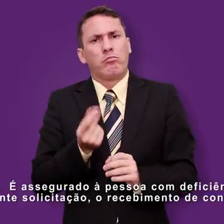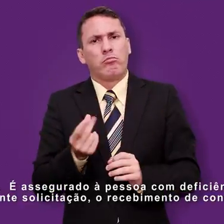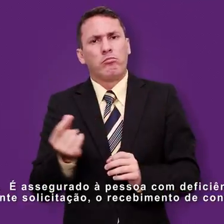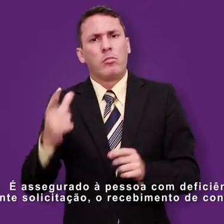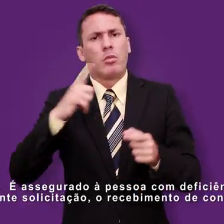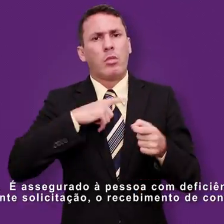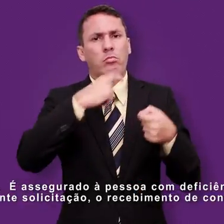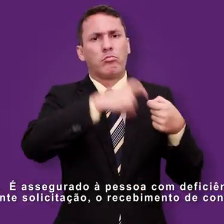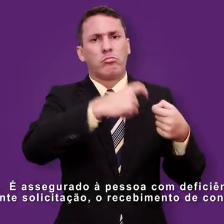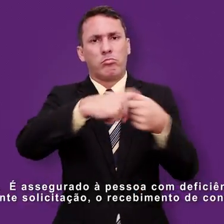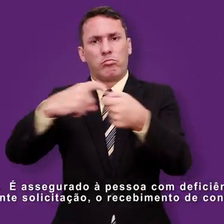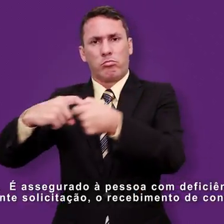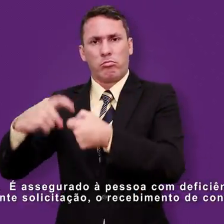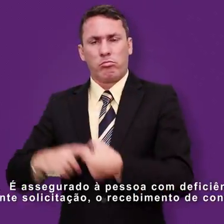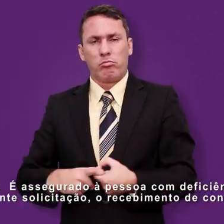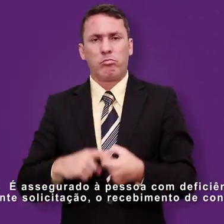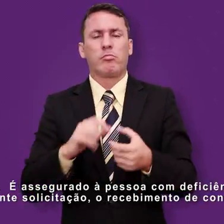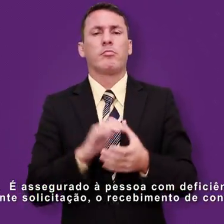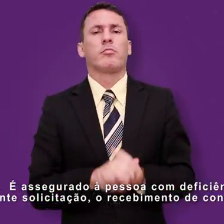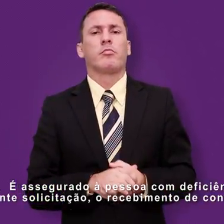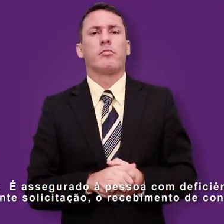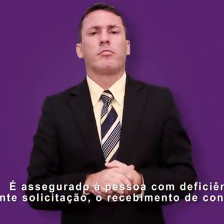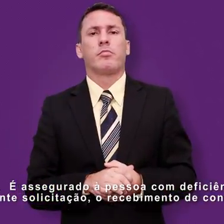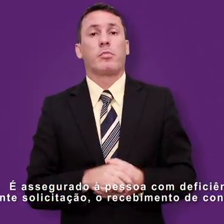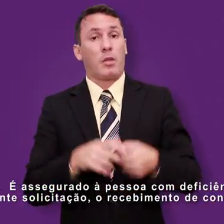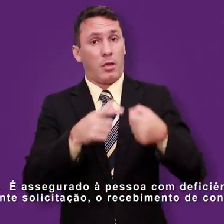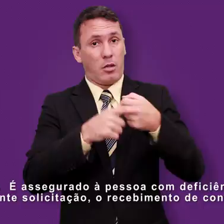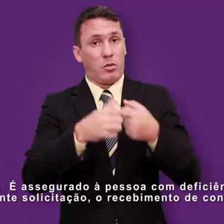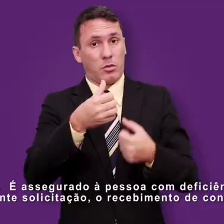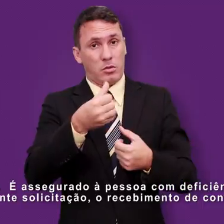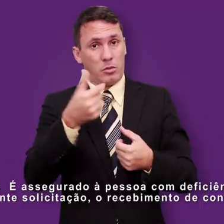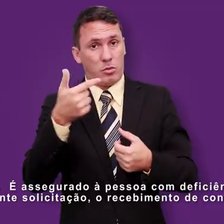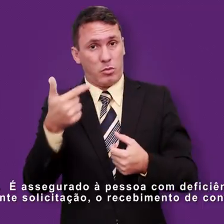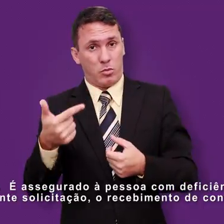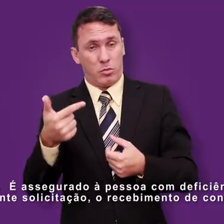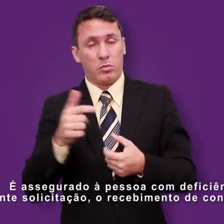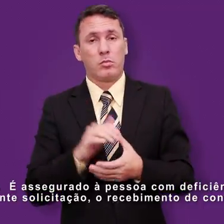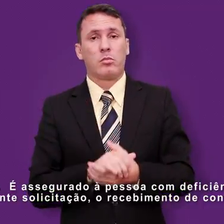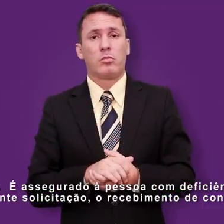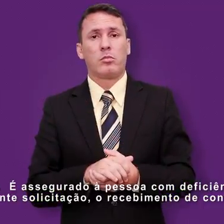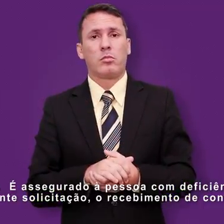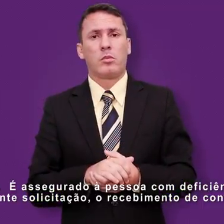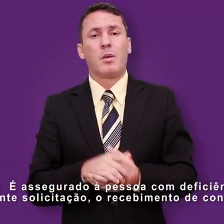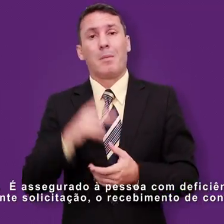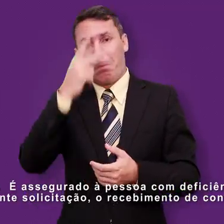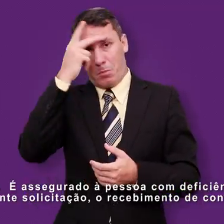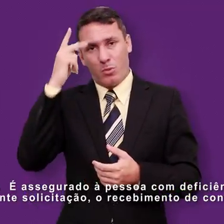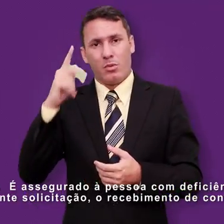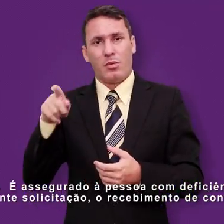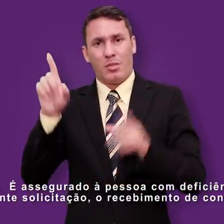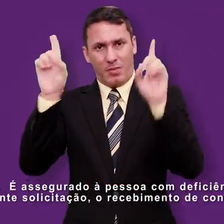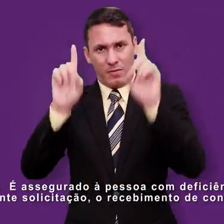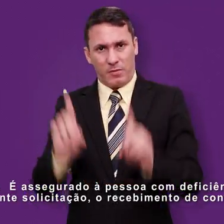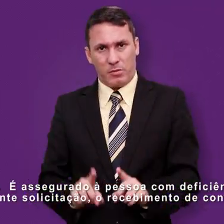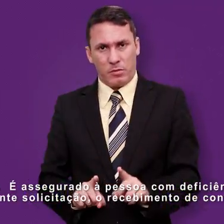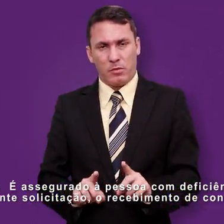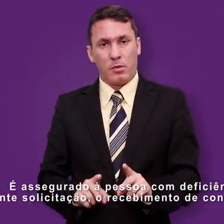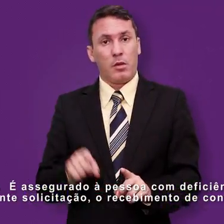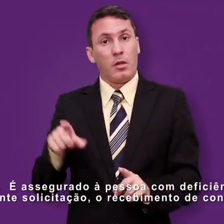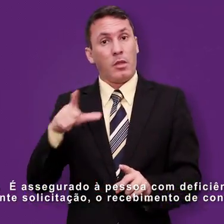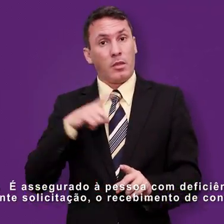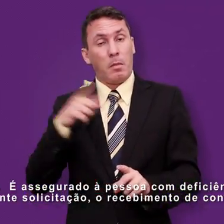envolvidos. Artigo 62. É assegurado à pessoa com deficiência, mediante solicitação,